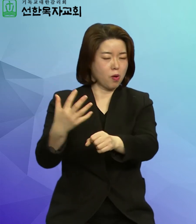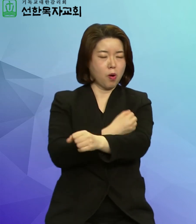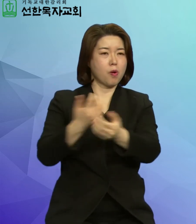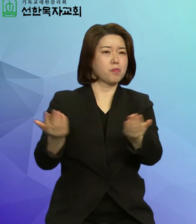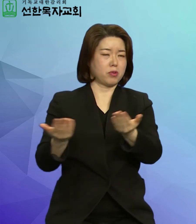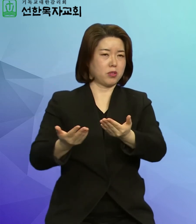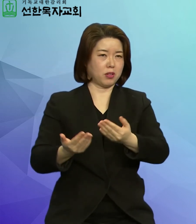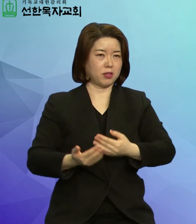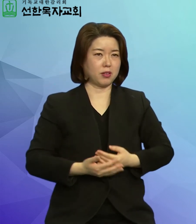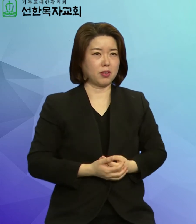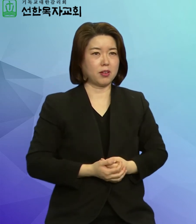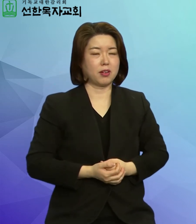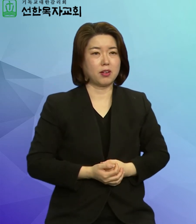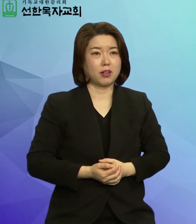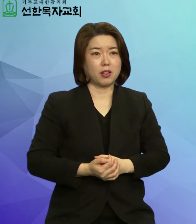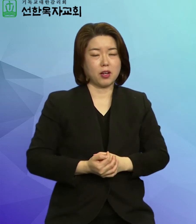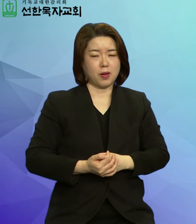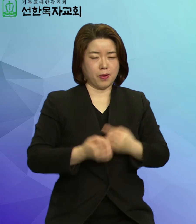엄청난 일이에요.